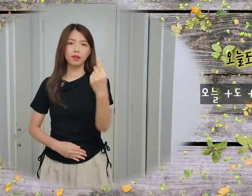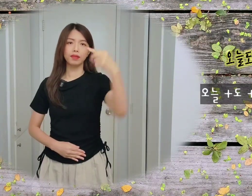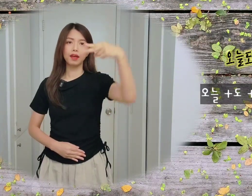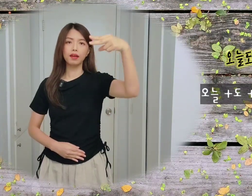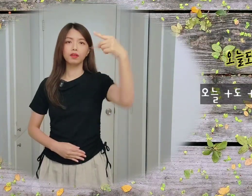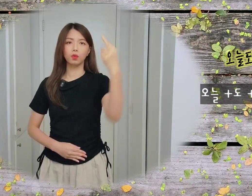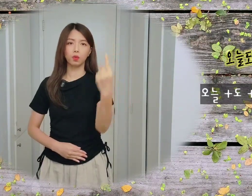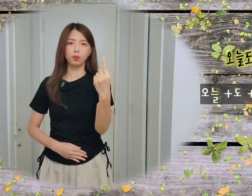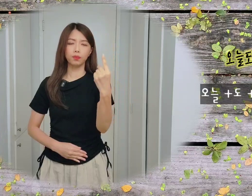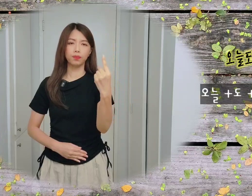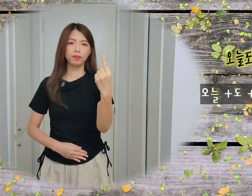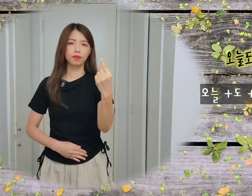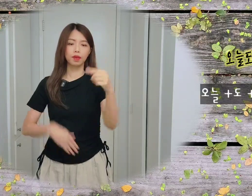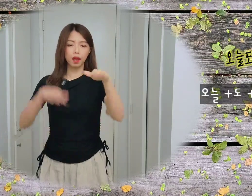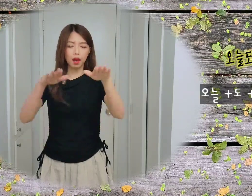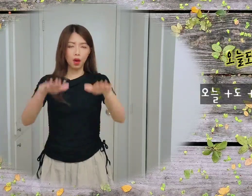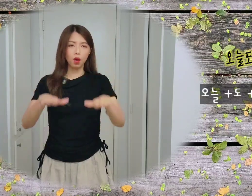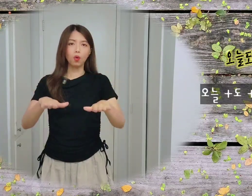지화가 됩니다. 도.